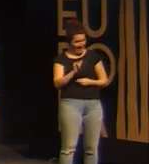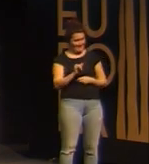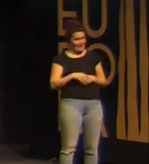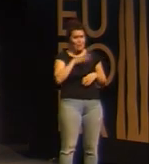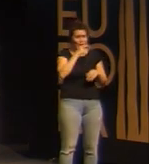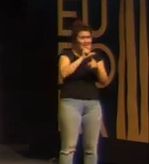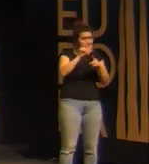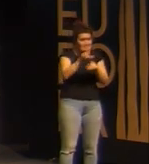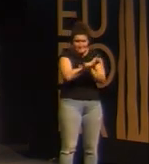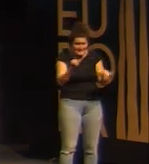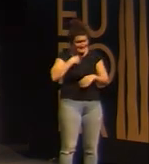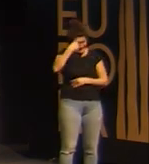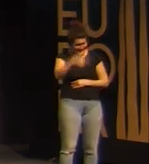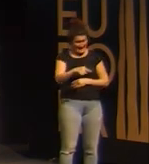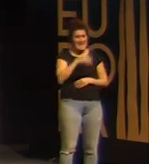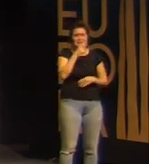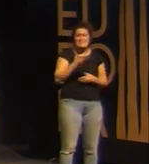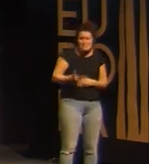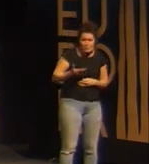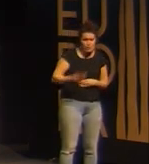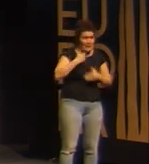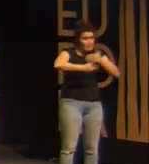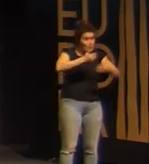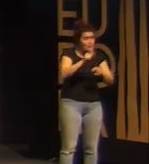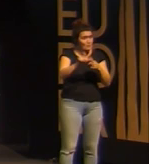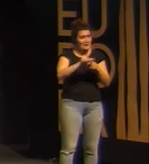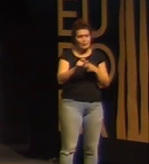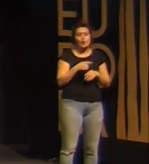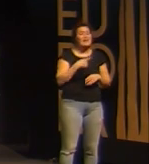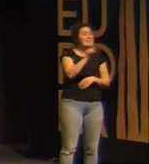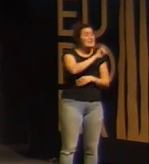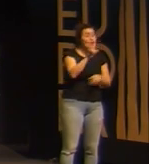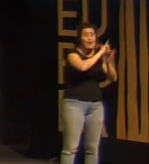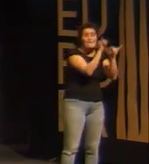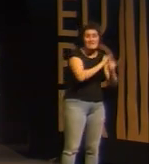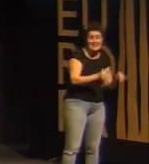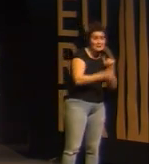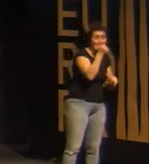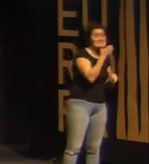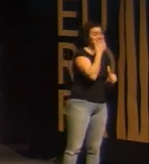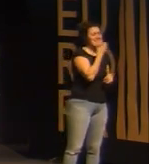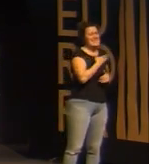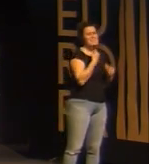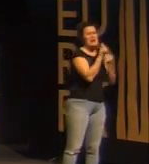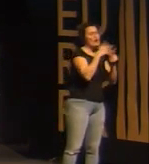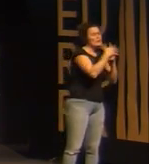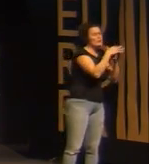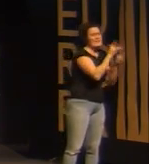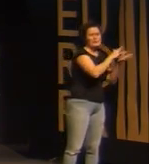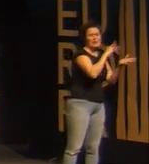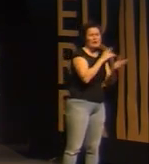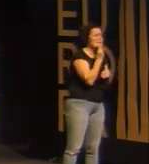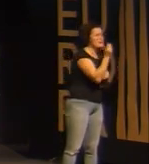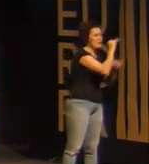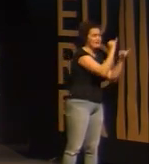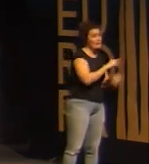y me importa el proceso de la peli y no es más feliz quien pretende tener mejores circunstancias de vida es